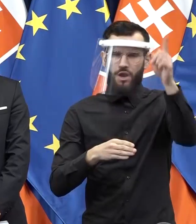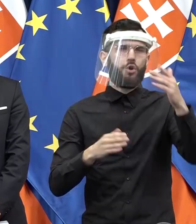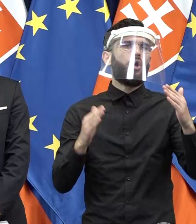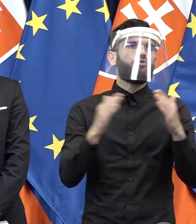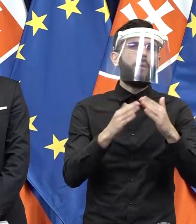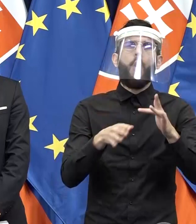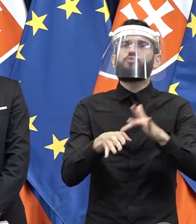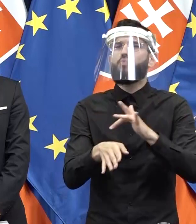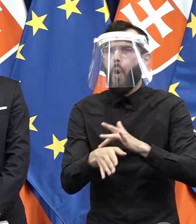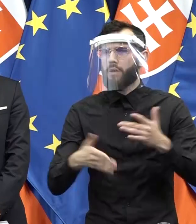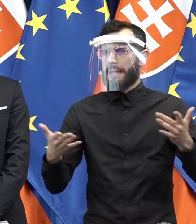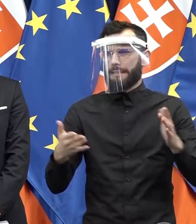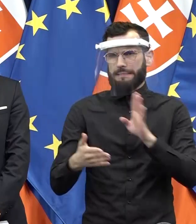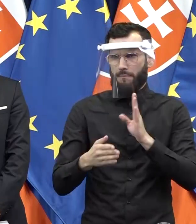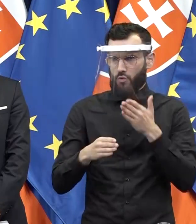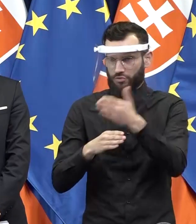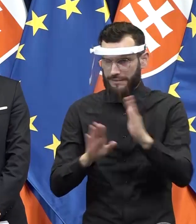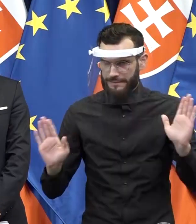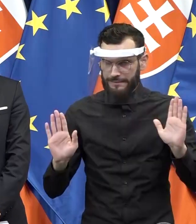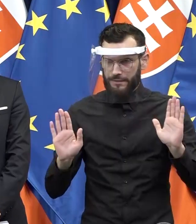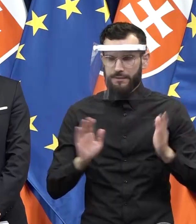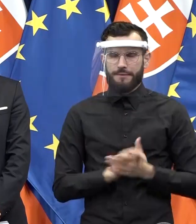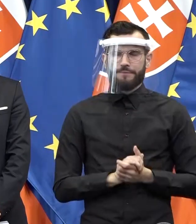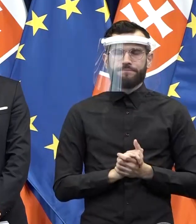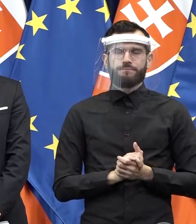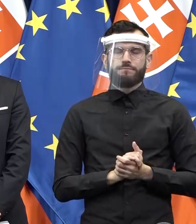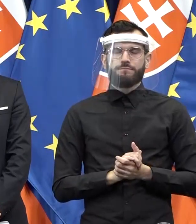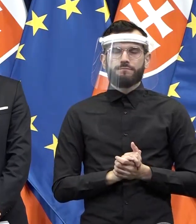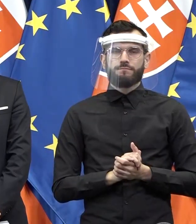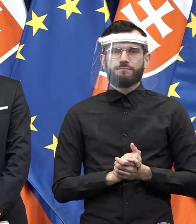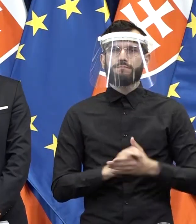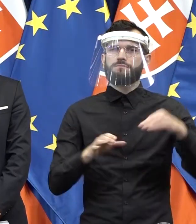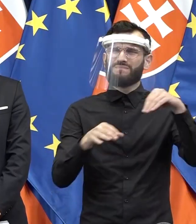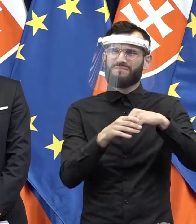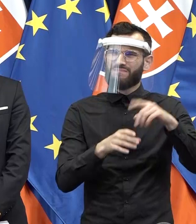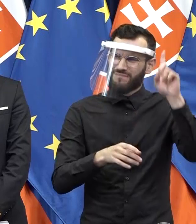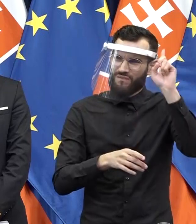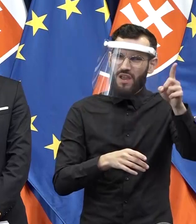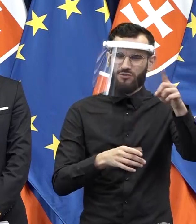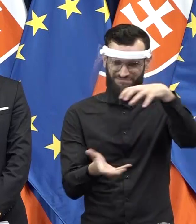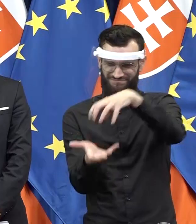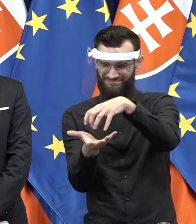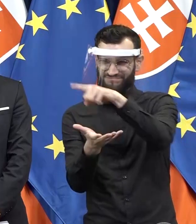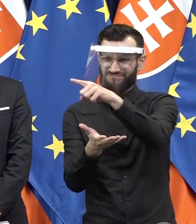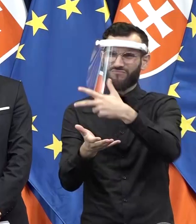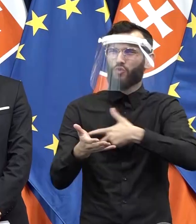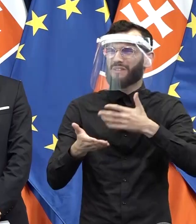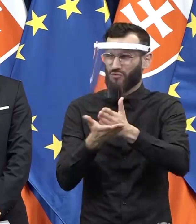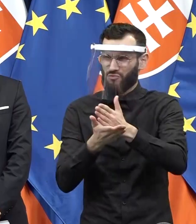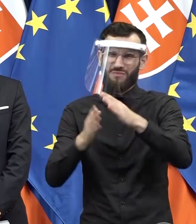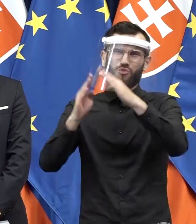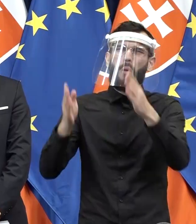dôchodcov, keď to veľmi, veľmi zjednoduším. Ale vzhľadom na to, že v týchto zariadeniach sú ľudia, ktorí sú